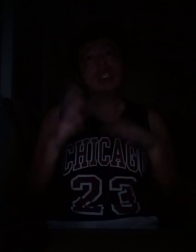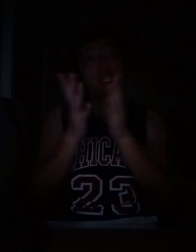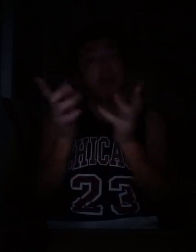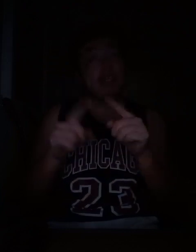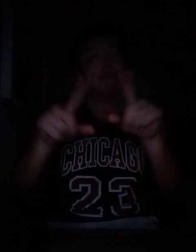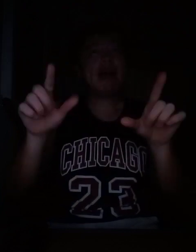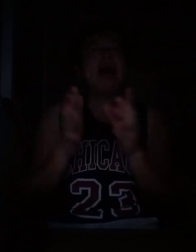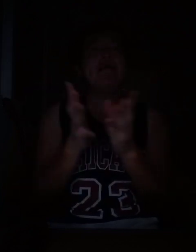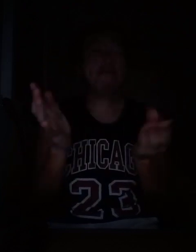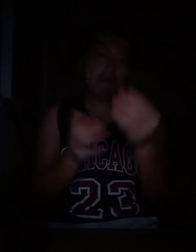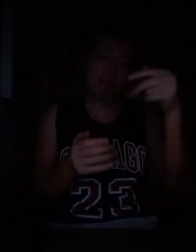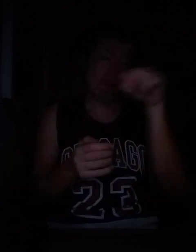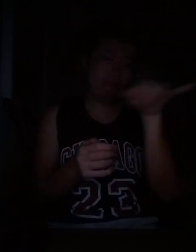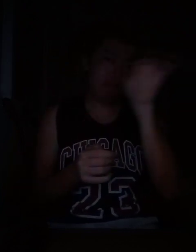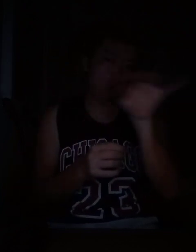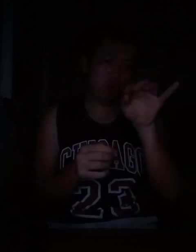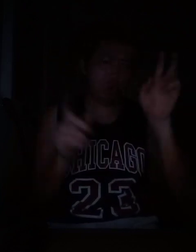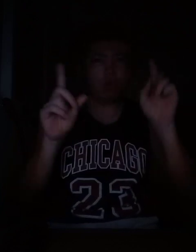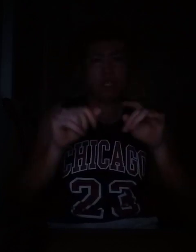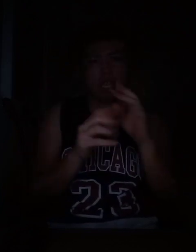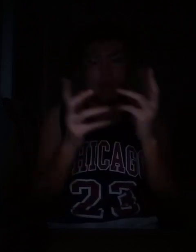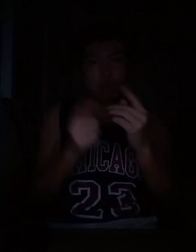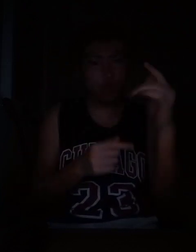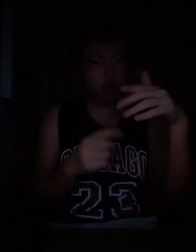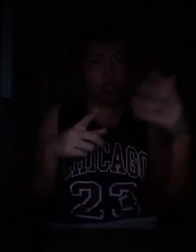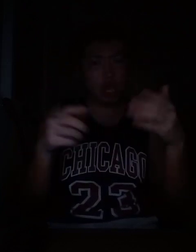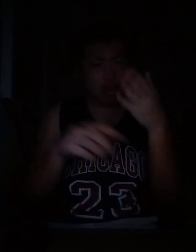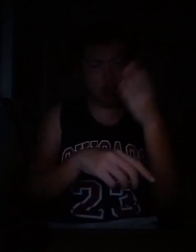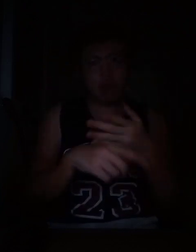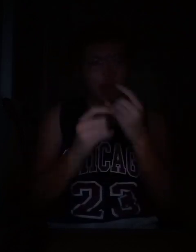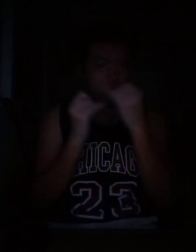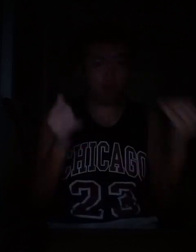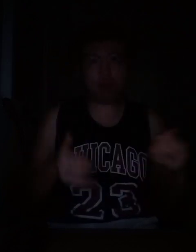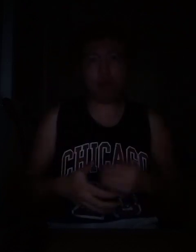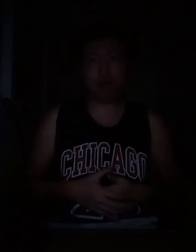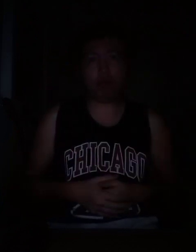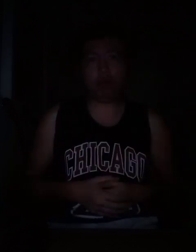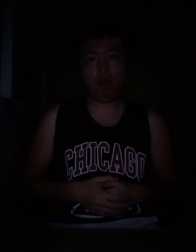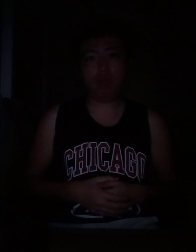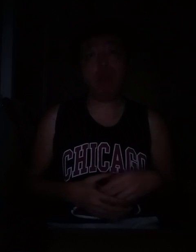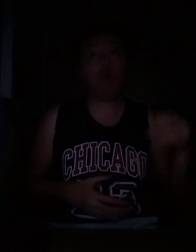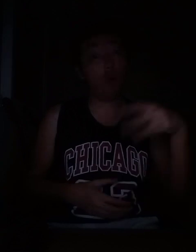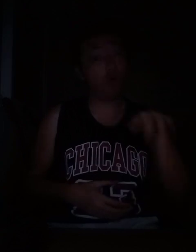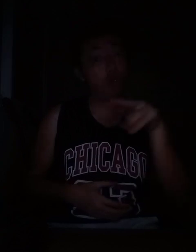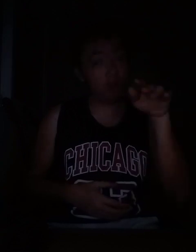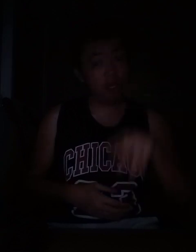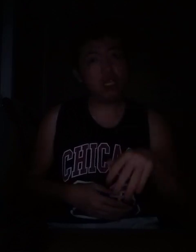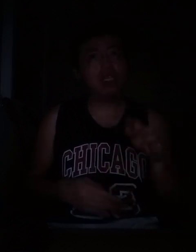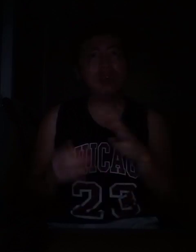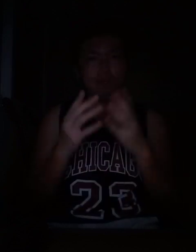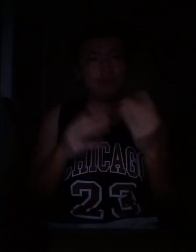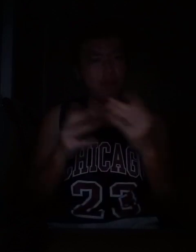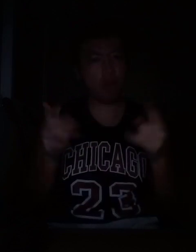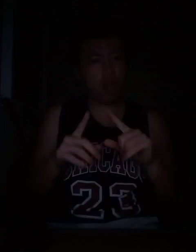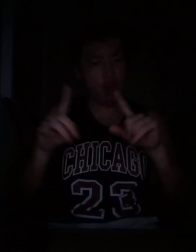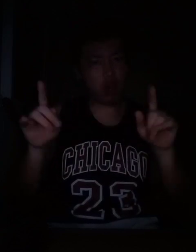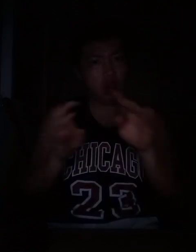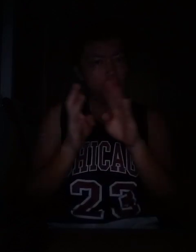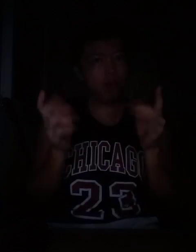스마트팜에서 잎전용 고추인 살리초를 재배하고 있습니다. 고추 열매 대신 잎을 활용하기 위해 만든